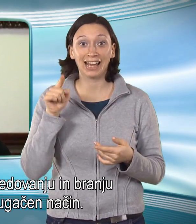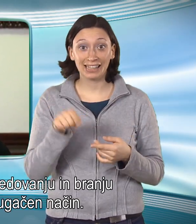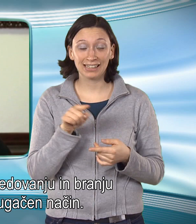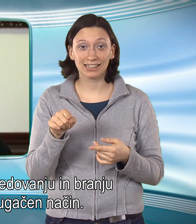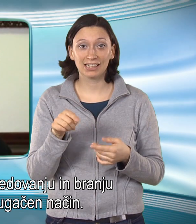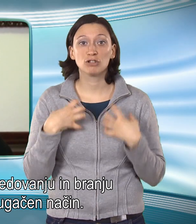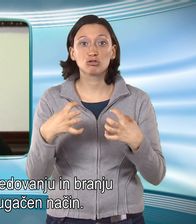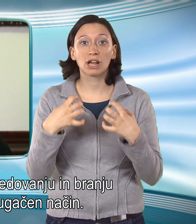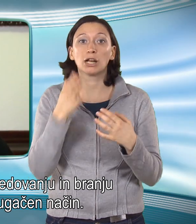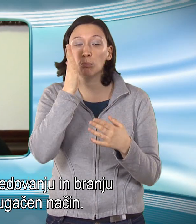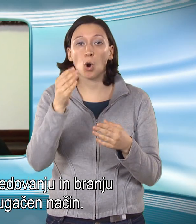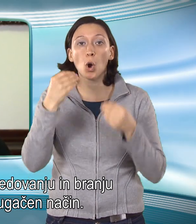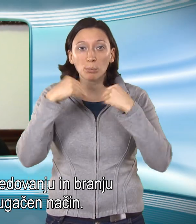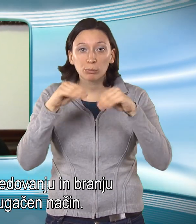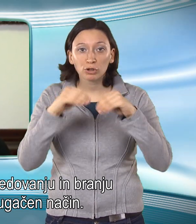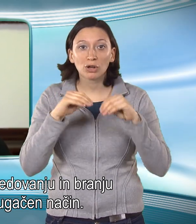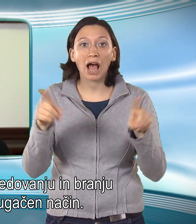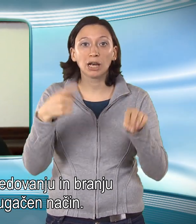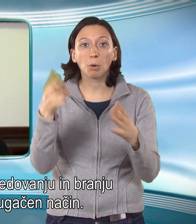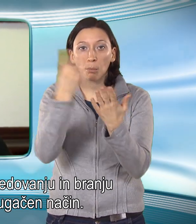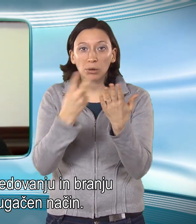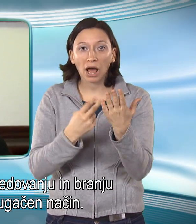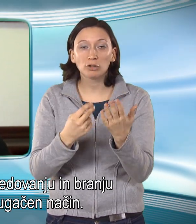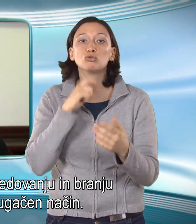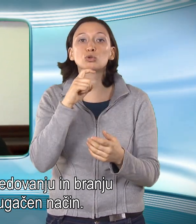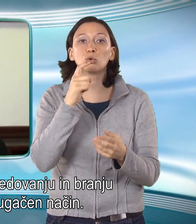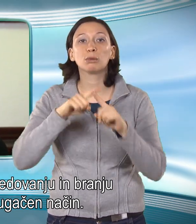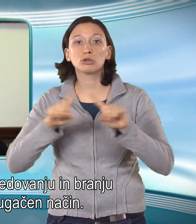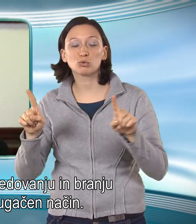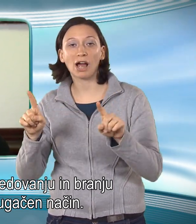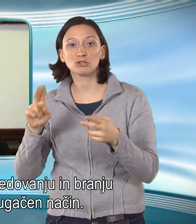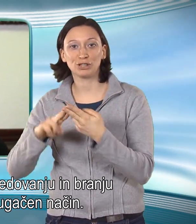pa želja po pripovedovanju ali pa po branju zgodb na drugačen način.